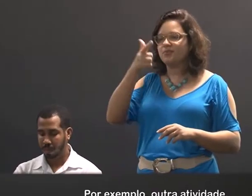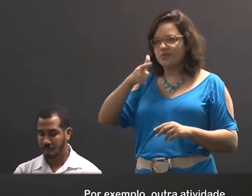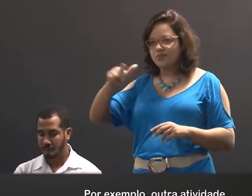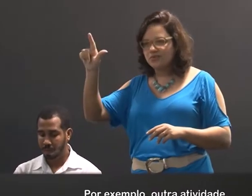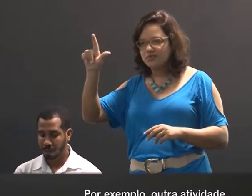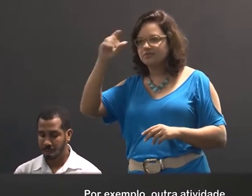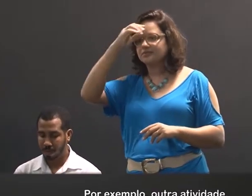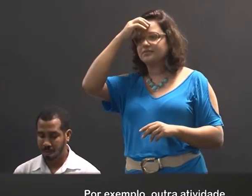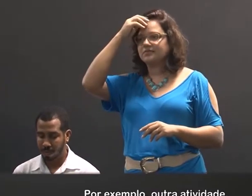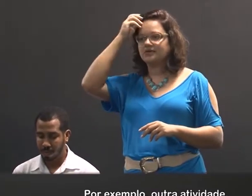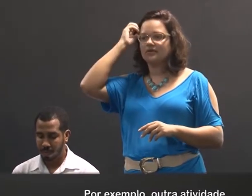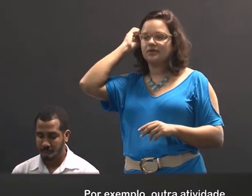Por exemplo, outra atividade.